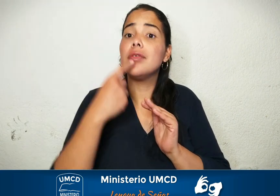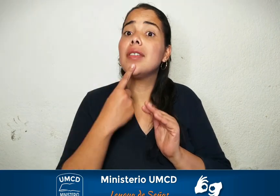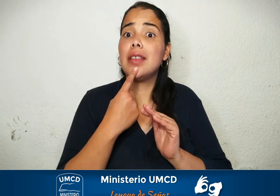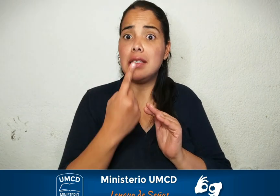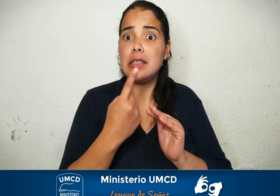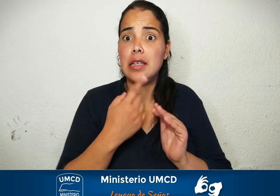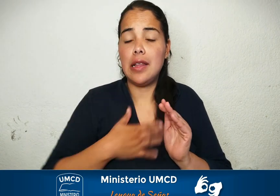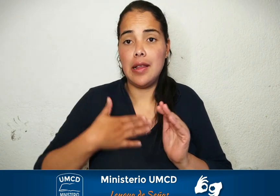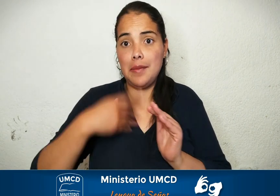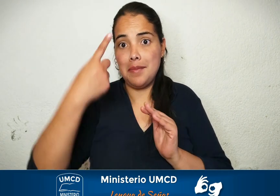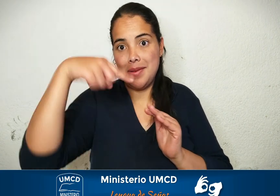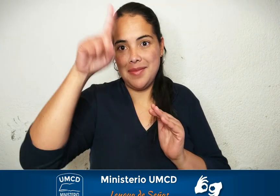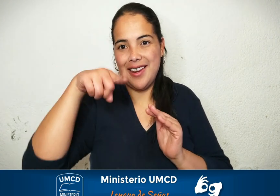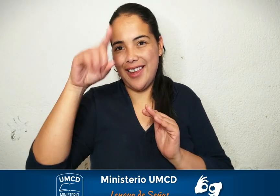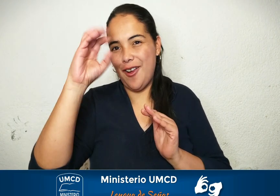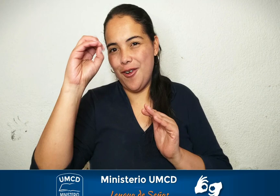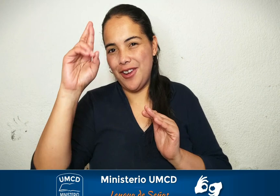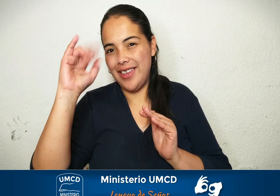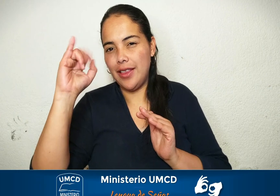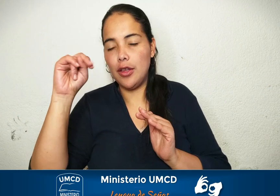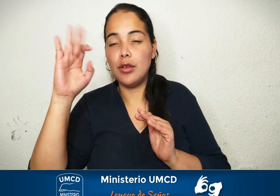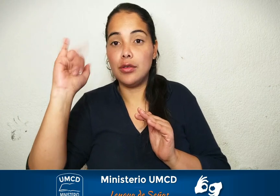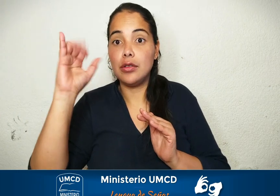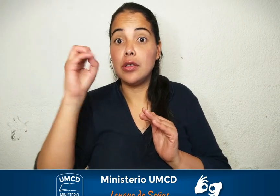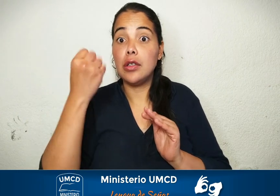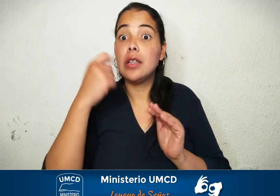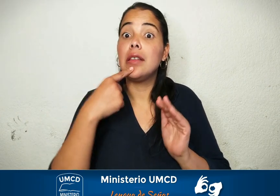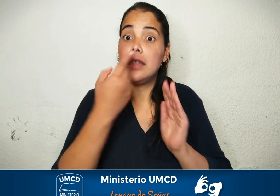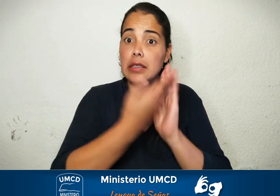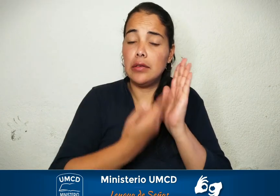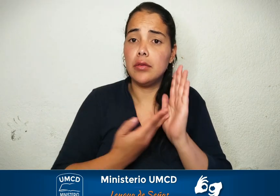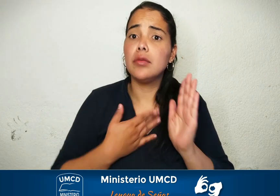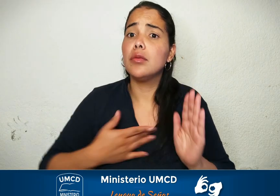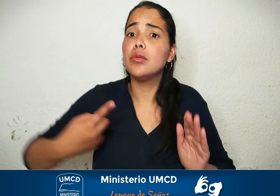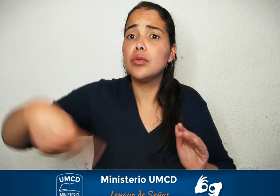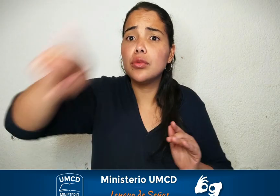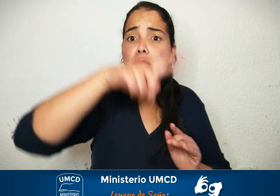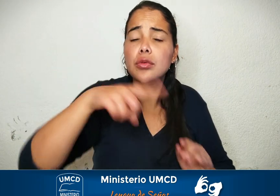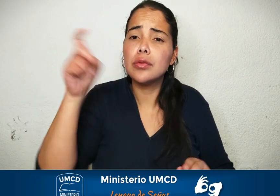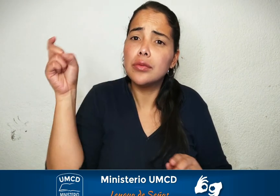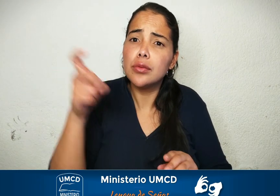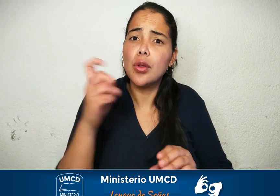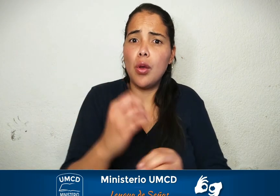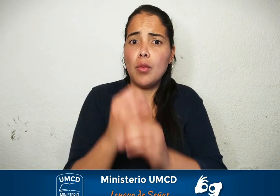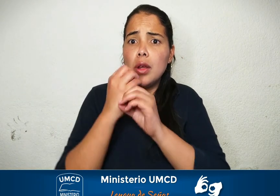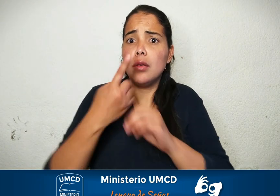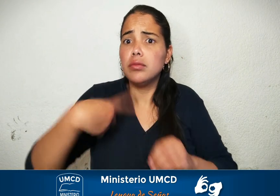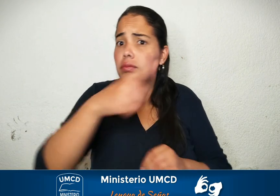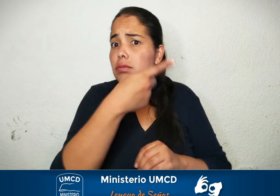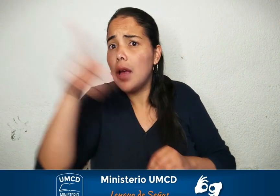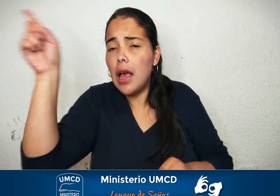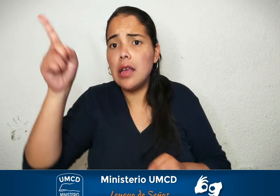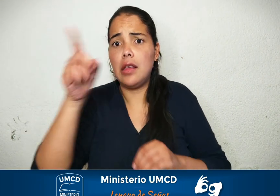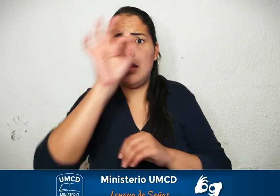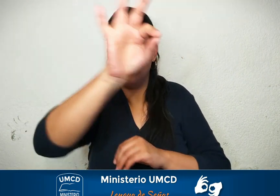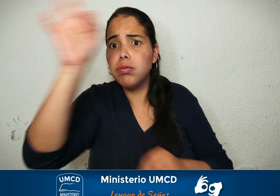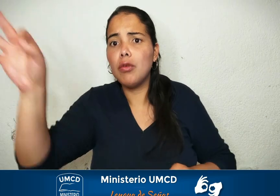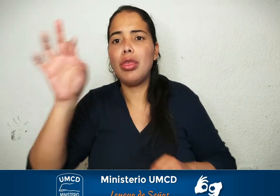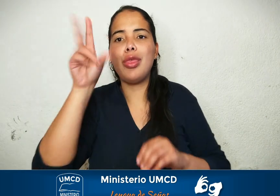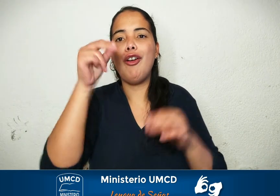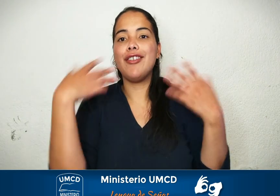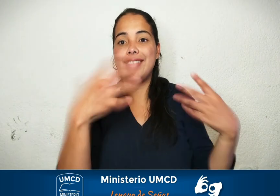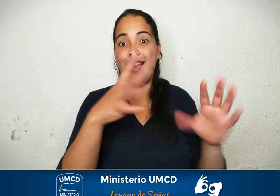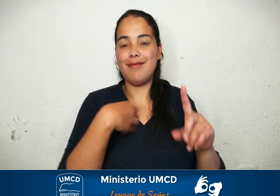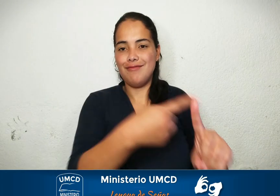estaba diciendo de que su deseo de hablar sobre el Evangelio había sido establecido por Dios.